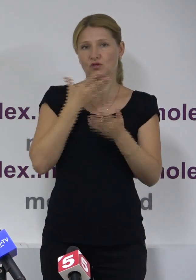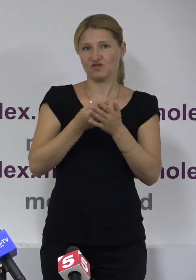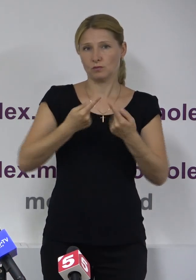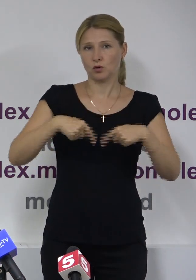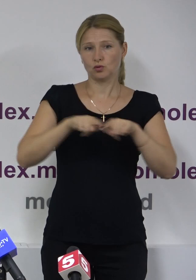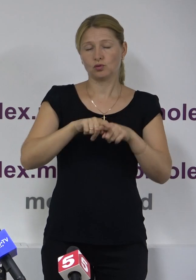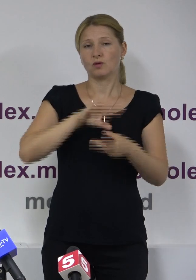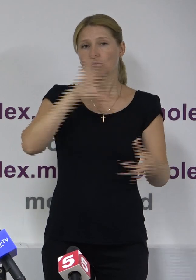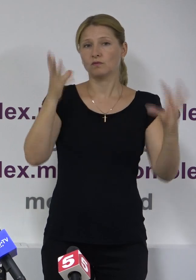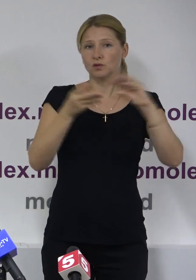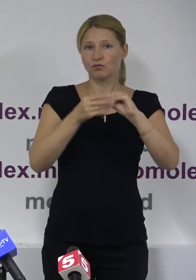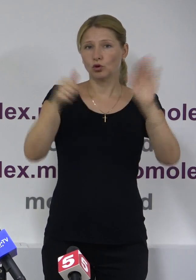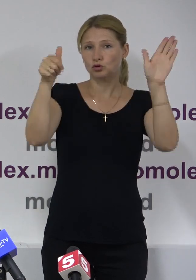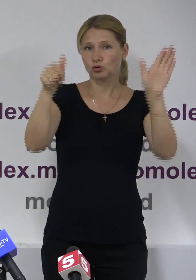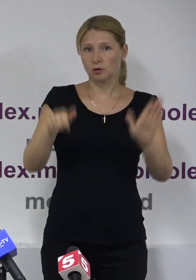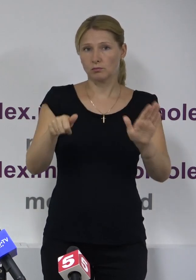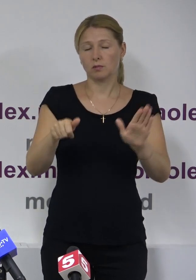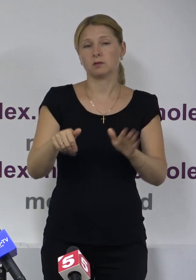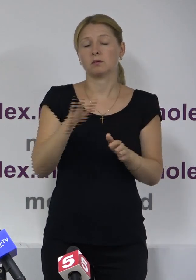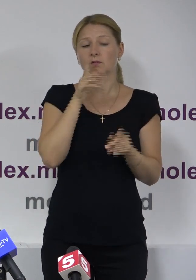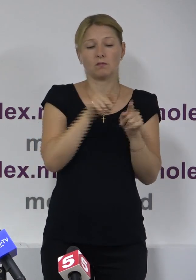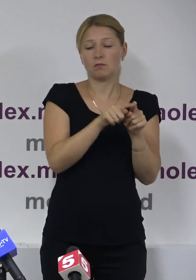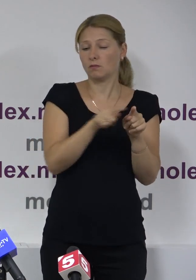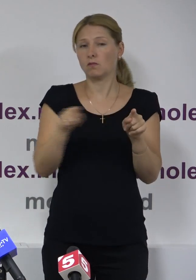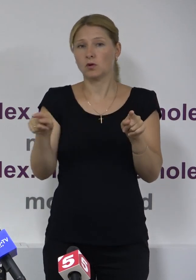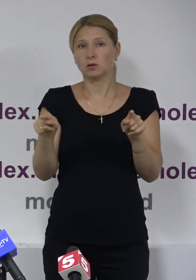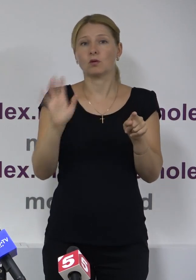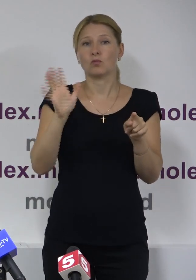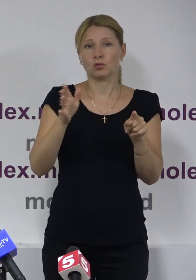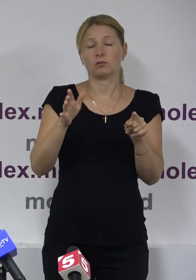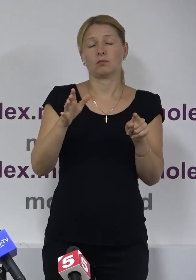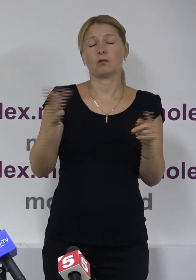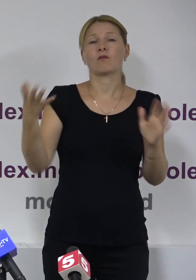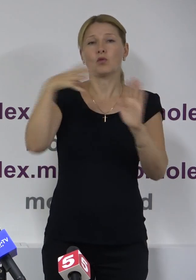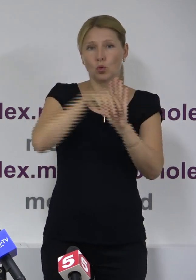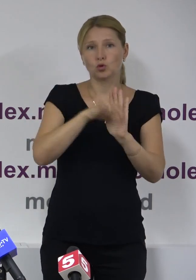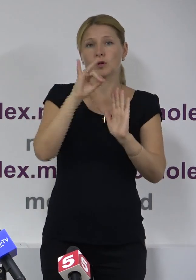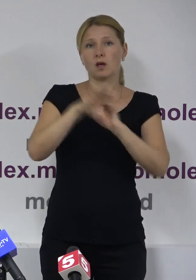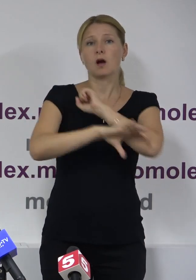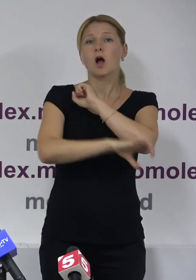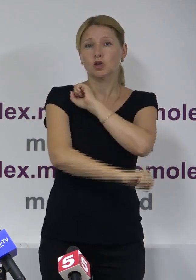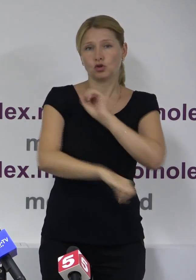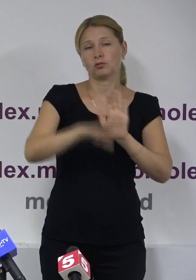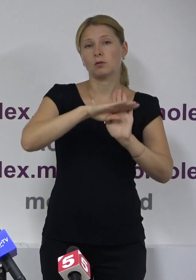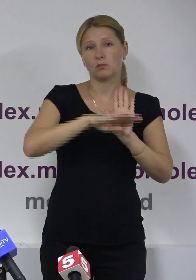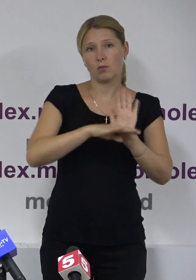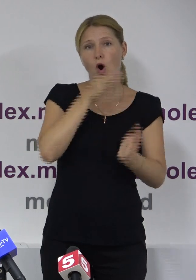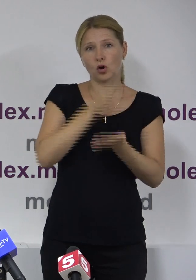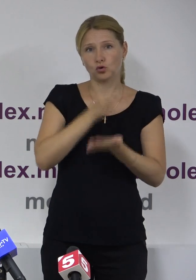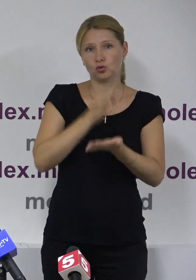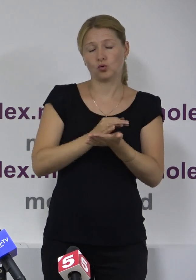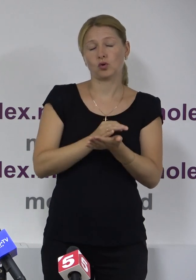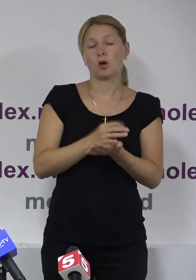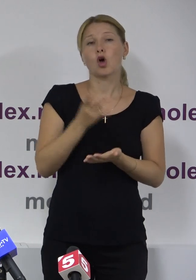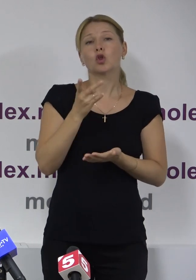6 luni de zile în total, care cuprinde inclusiv elaborarea raportului final, Dar cea mai vizibilă